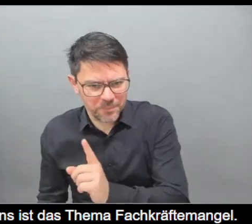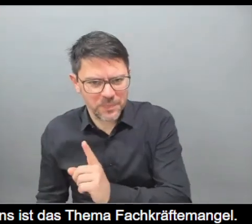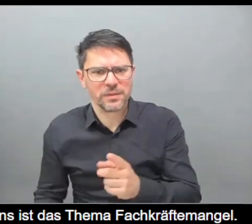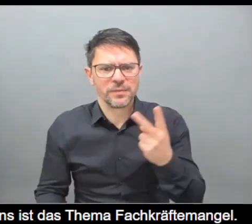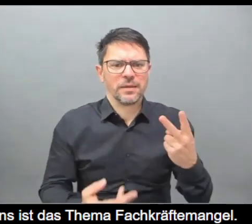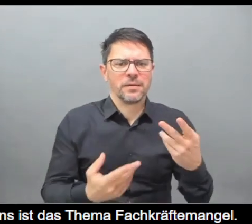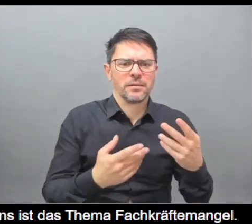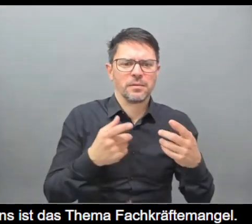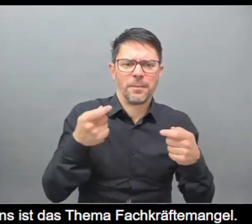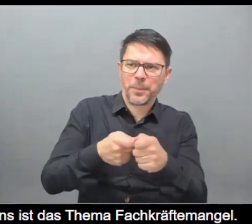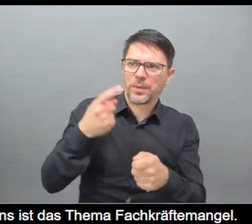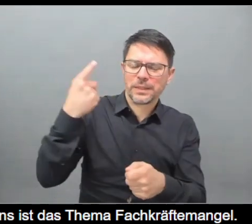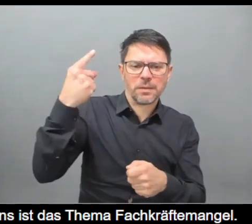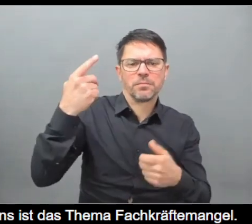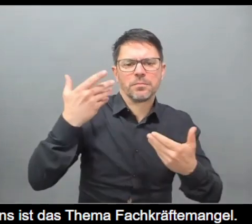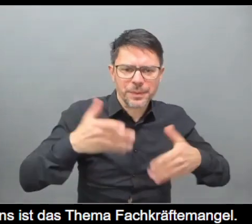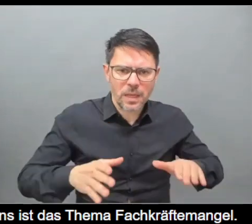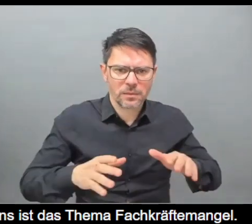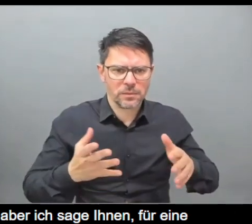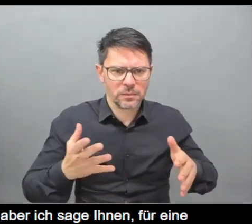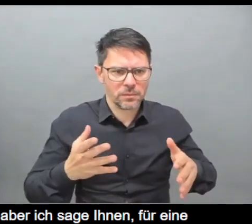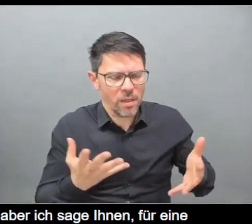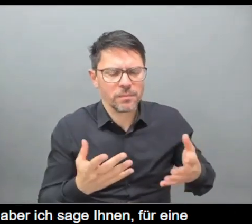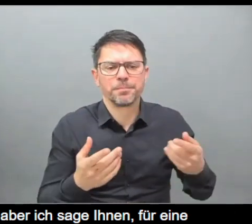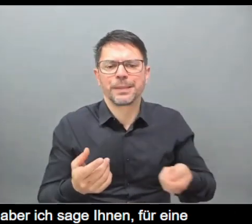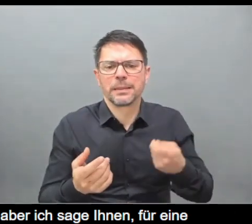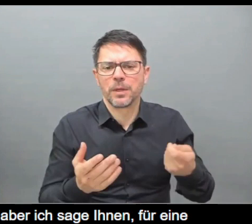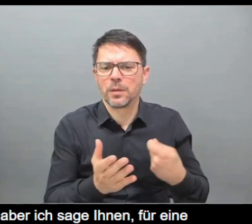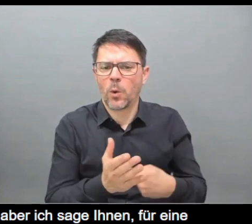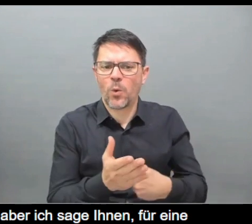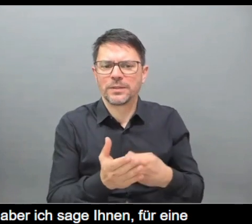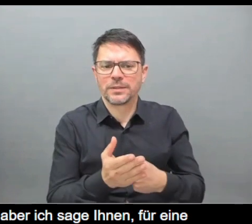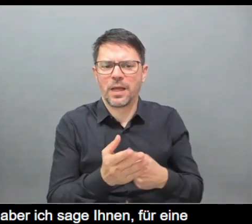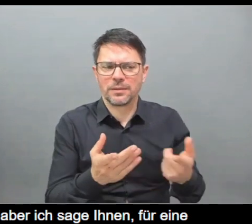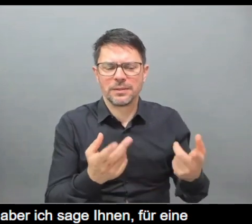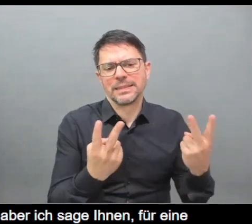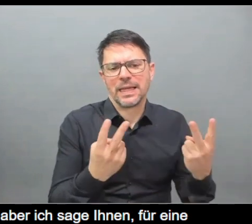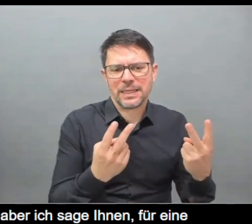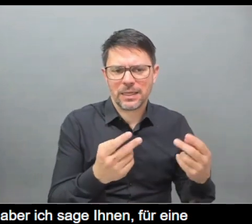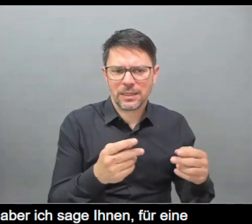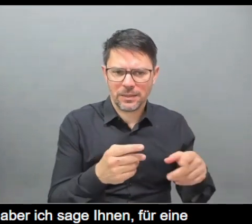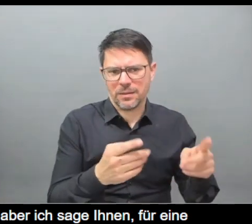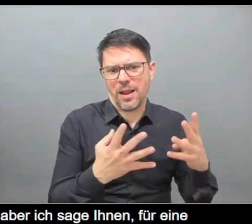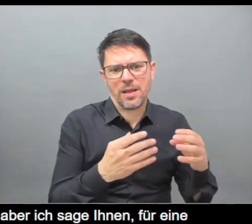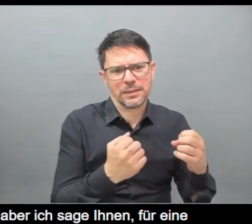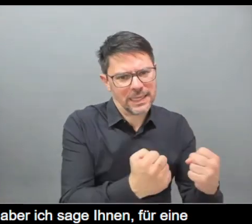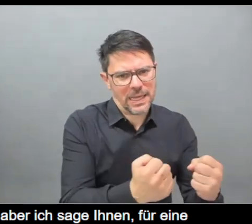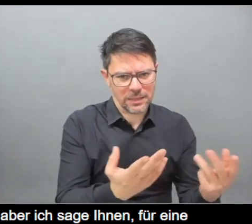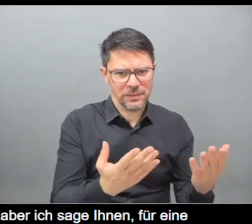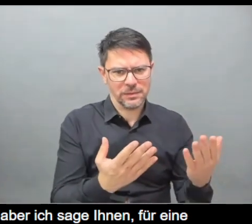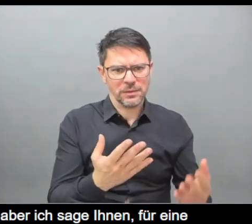wie die Ambulantisierung, also mit weniger Aufwand ambulant auch am Krankenhaus behandeln zu können. Da müssen wir auch weitermachen.